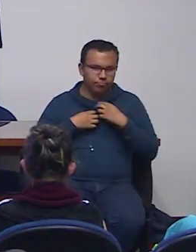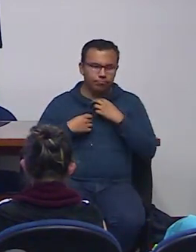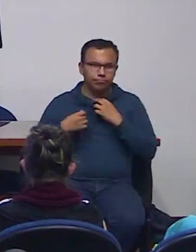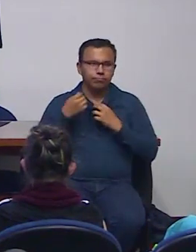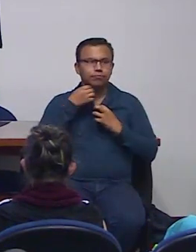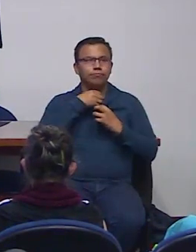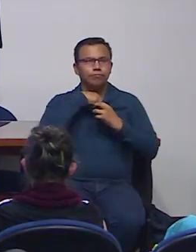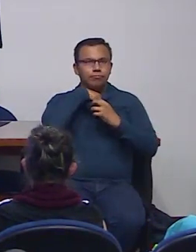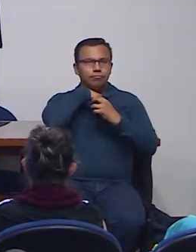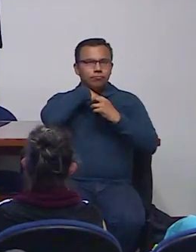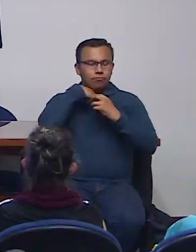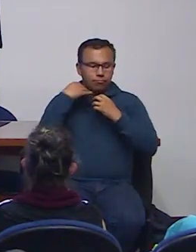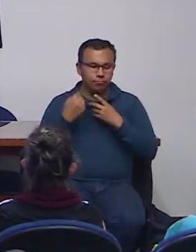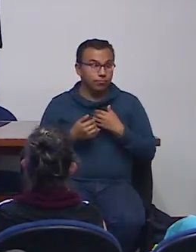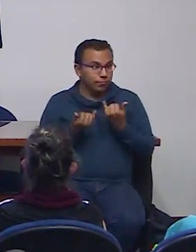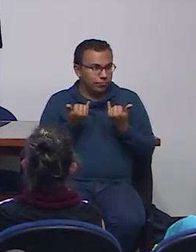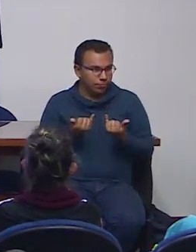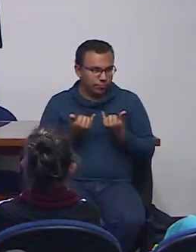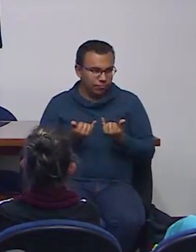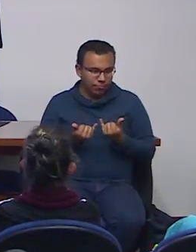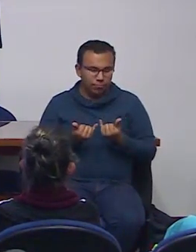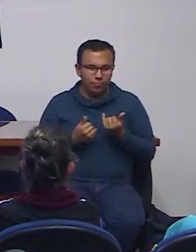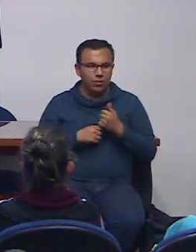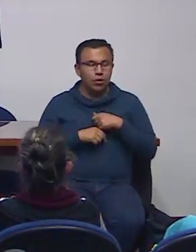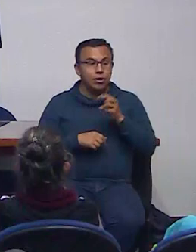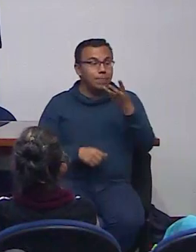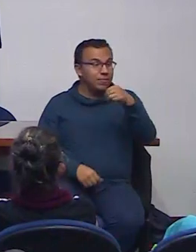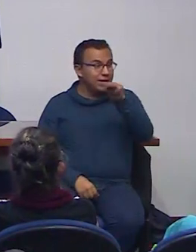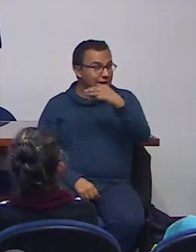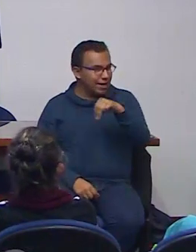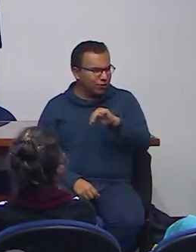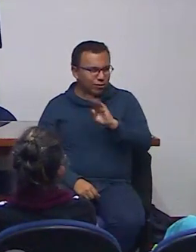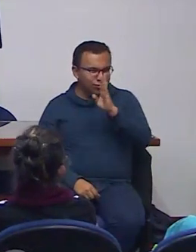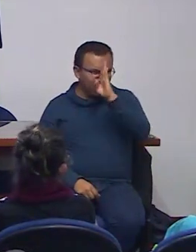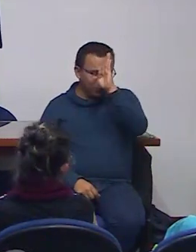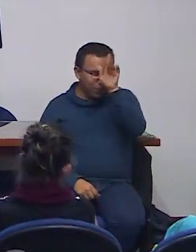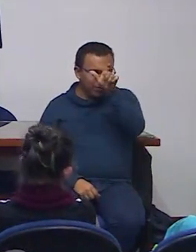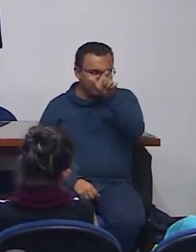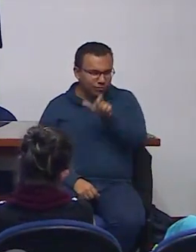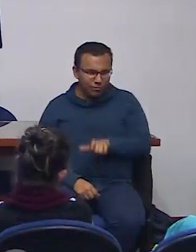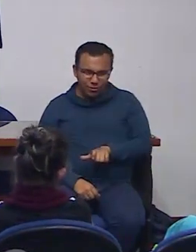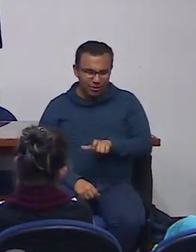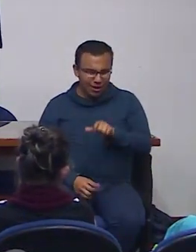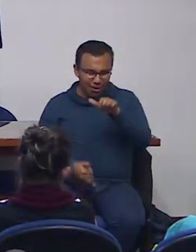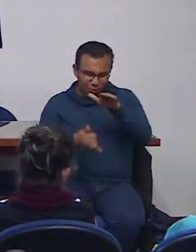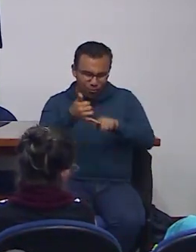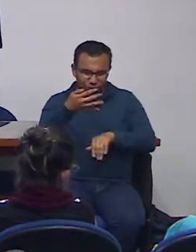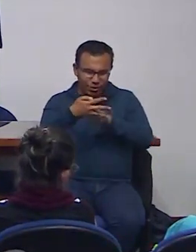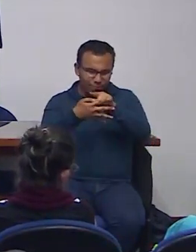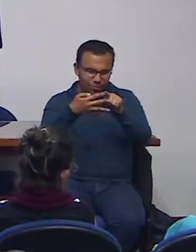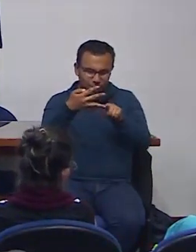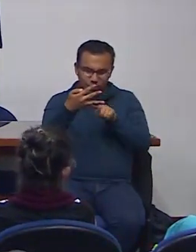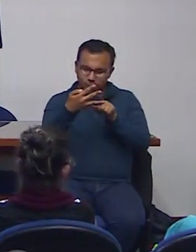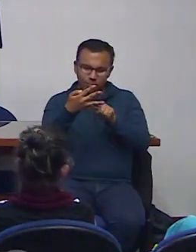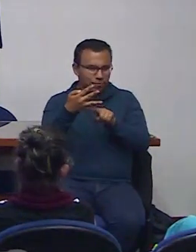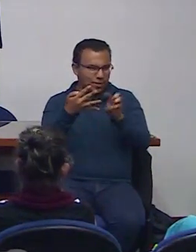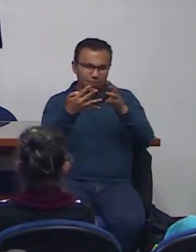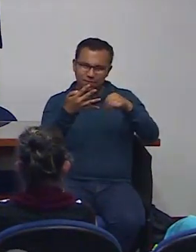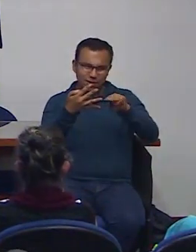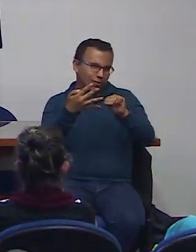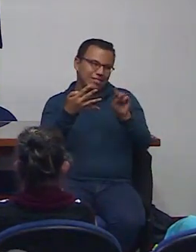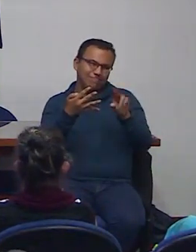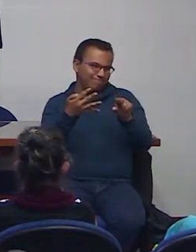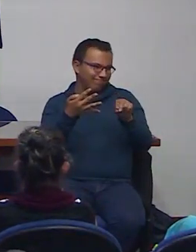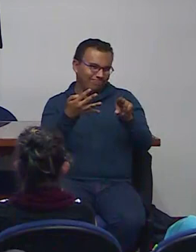semestre e no tenemos los encuentros los días miércoles como estábamos acostumbrados El último miércoles de cada mes eh Porque